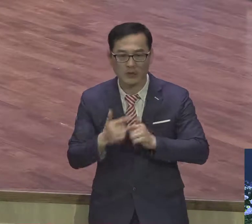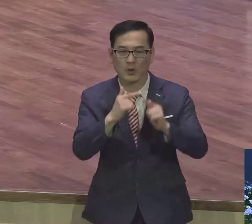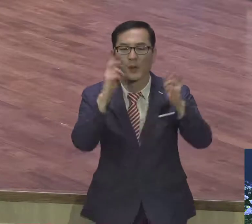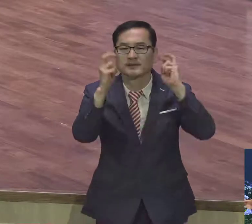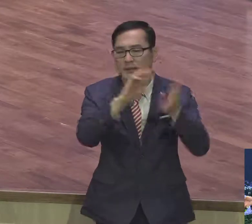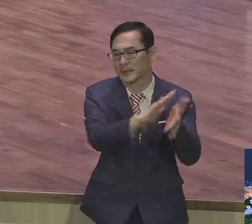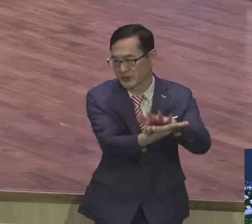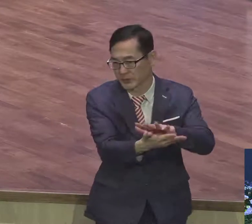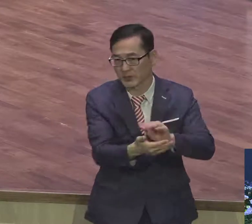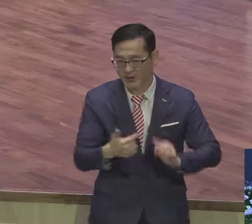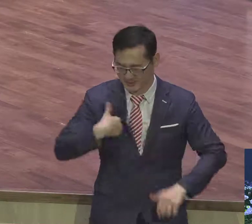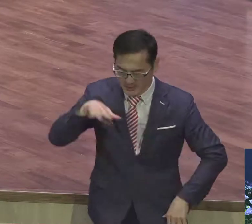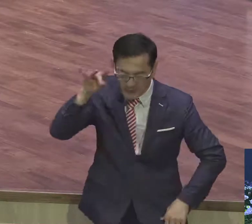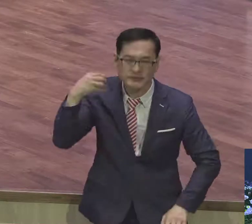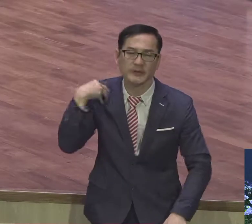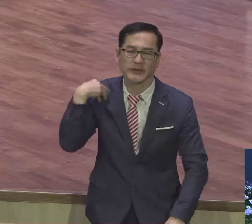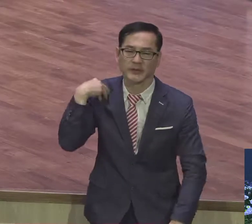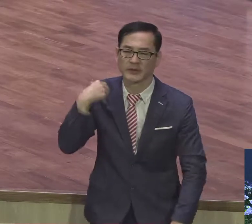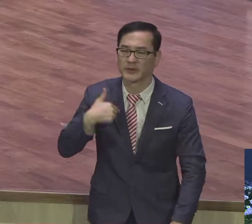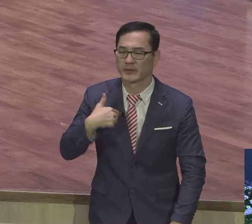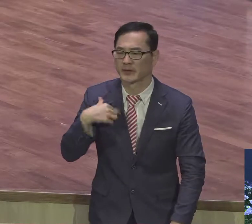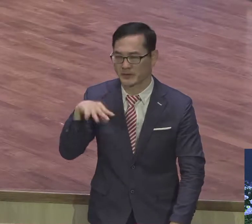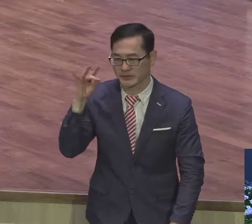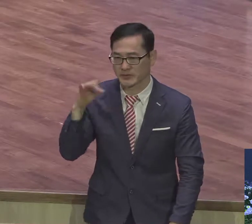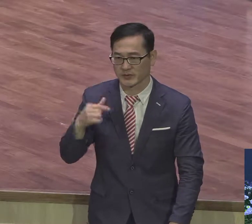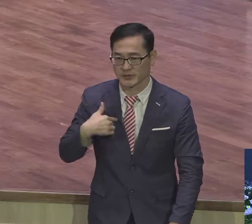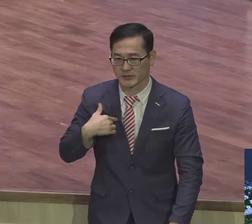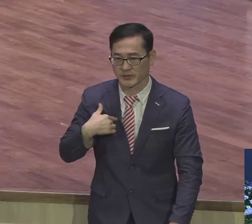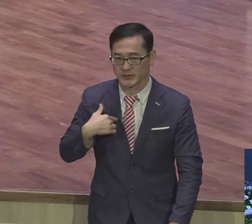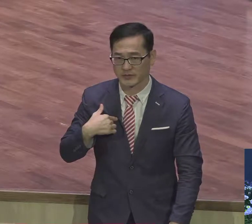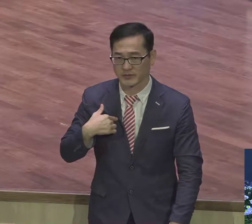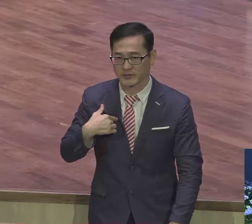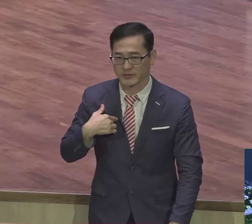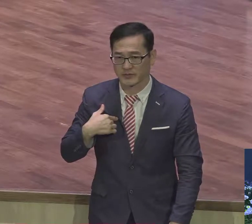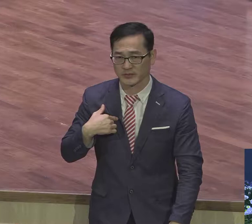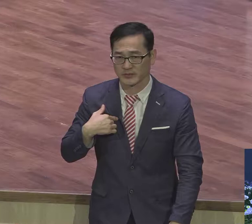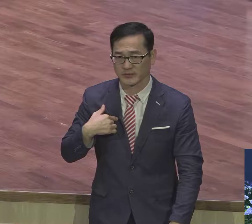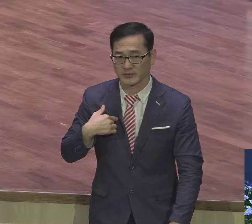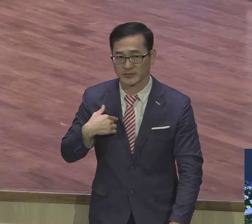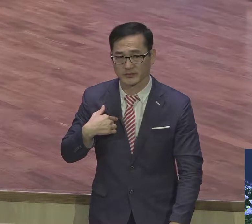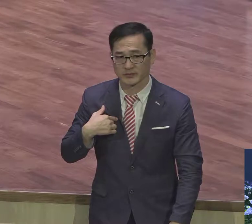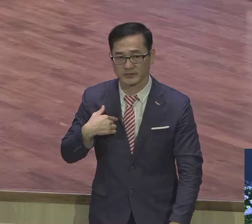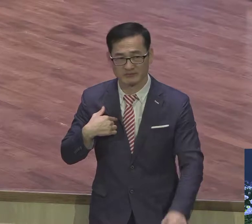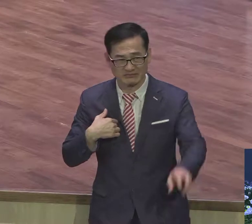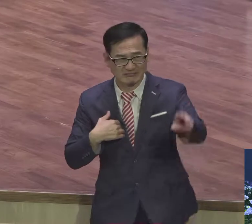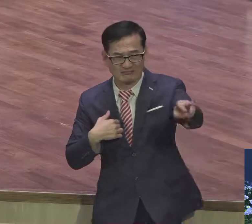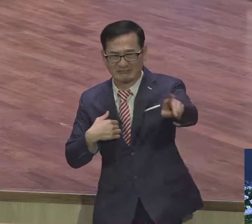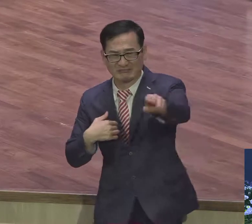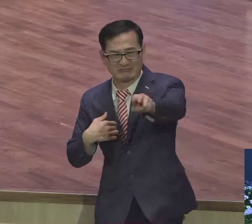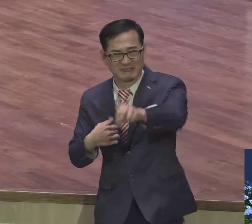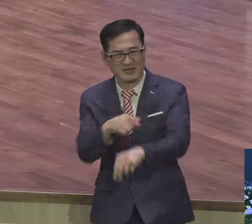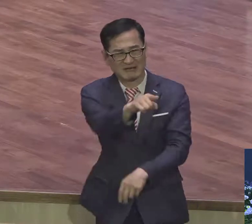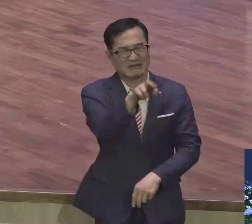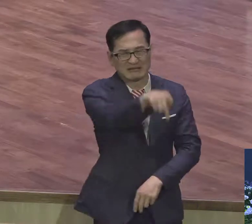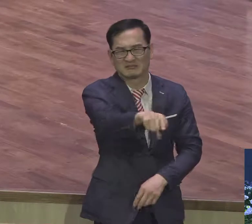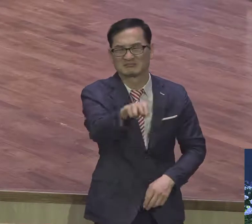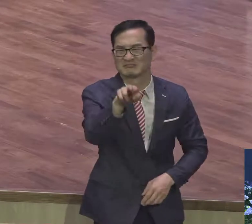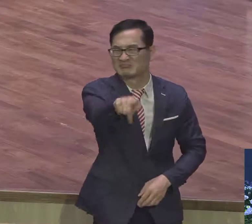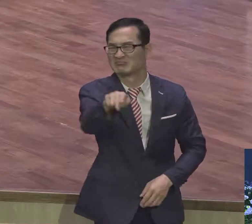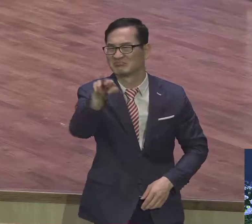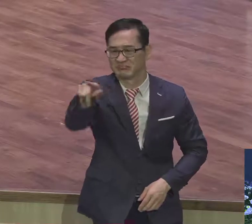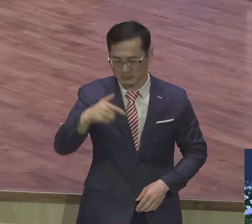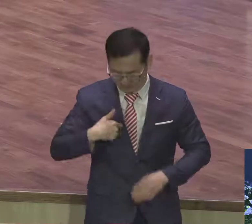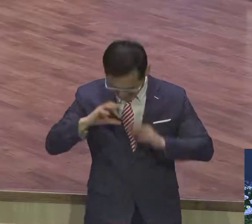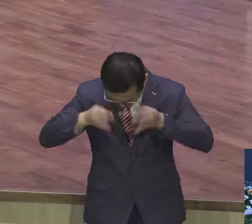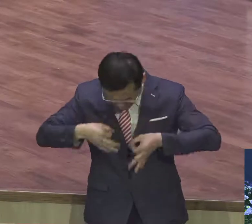보면 이런저런 내가 안 바뀌는 사람들 연예 안 바뀌는 사람들은 듣기는 뭐냐. 남 핑계 다 됩니다. 이 사람이 왔다고 저 사람이 왔다고 누구